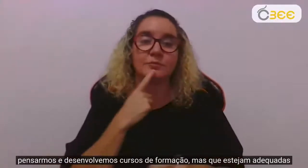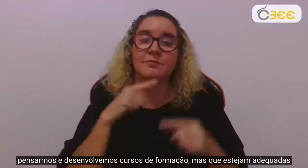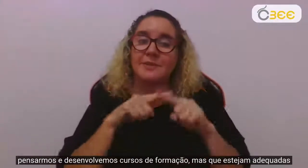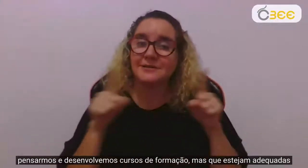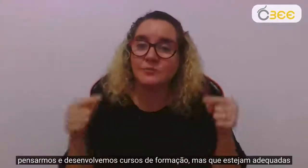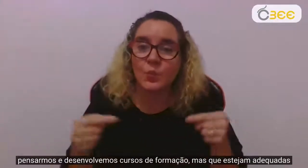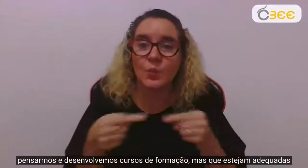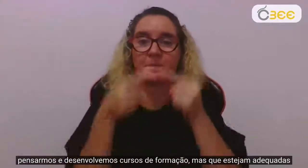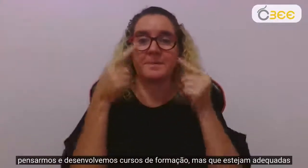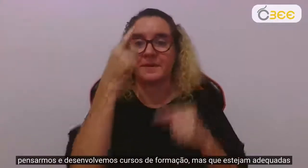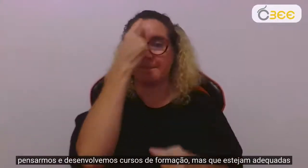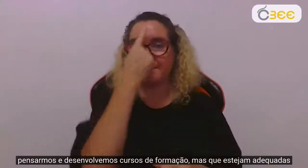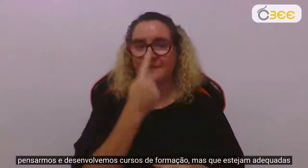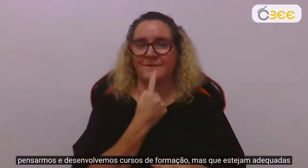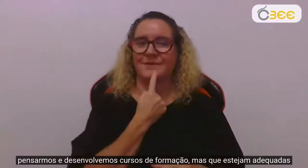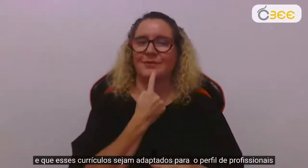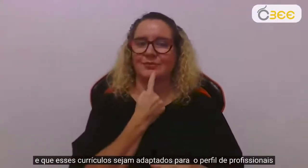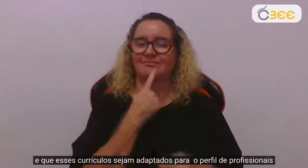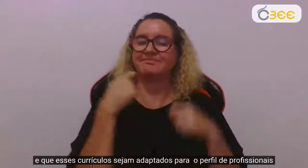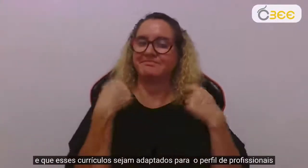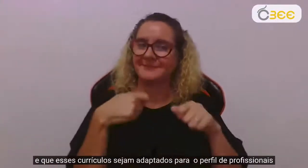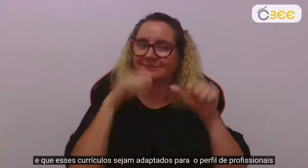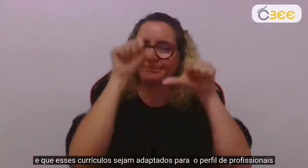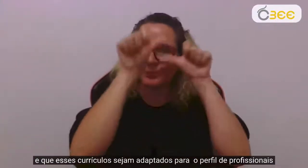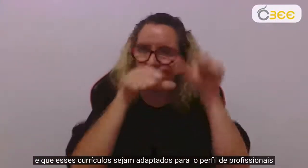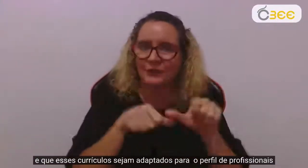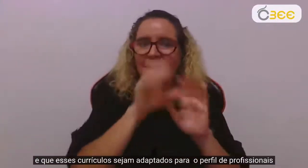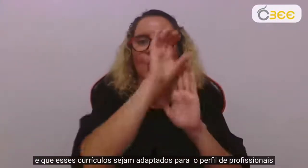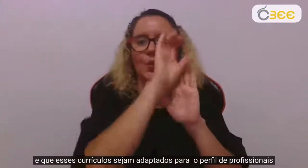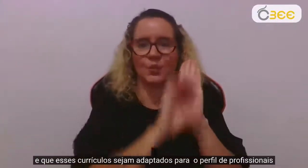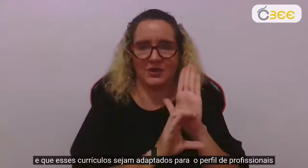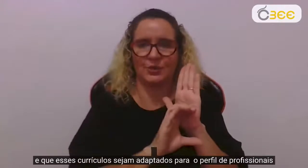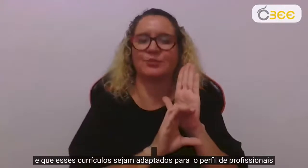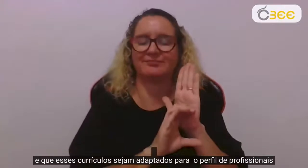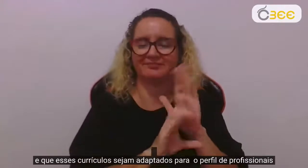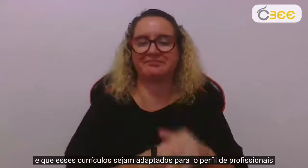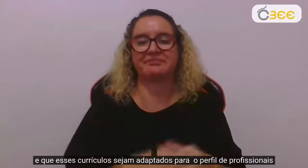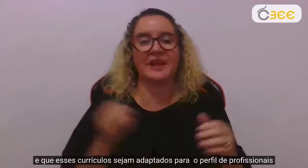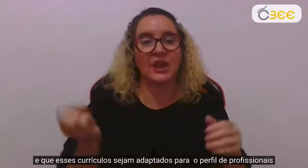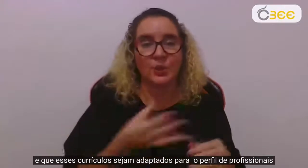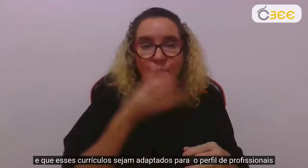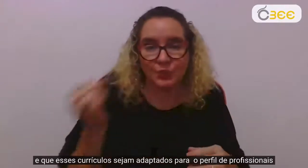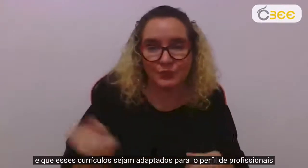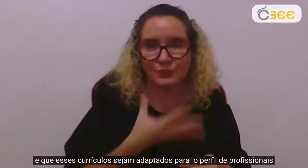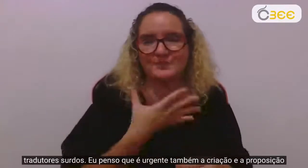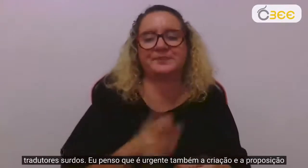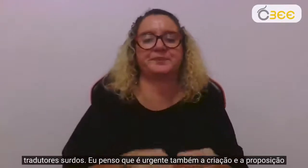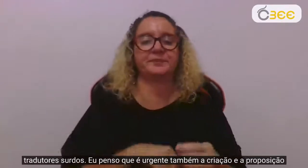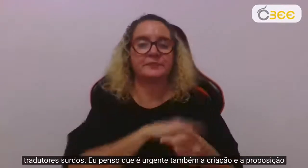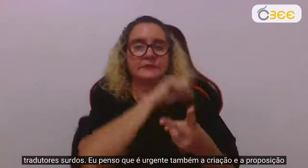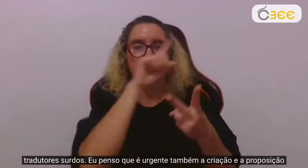de formação, mas que estejam adequadas e que esses currículos sejam adaptados para o perfil de profissionais